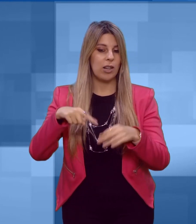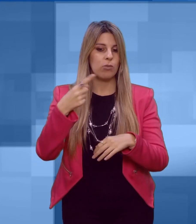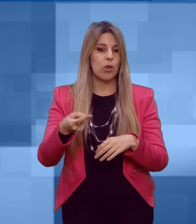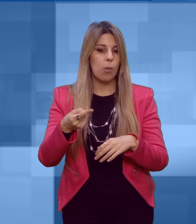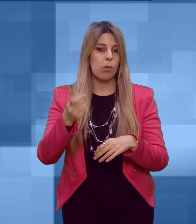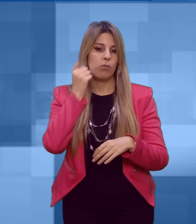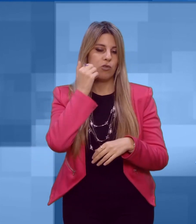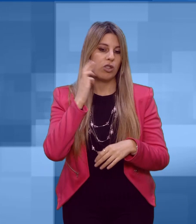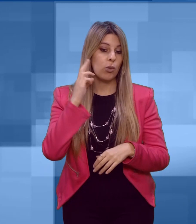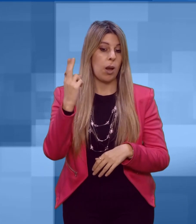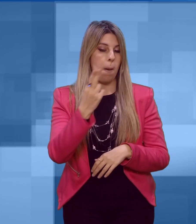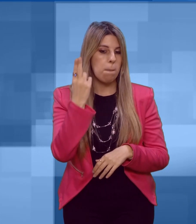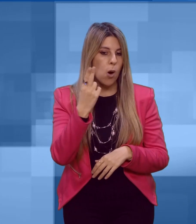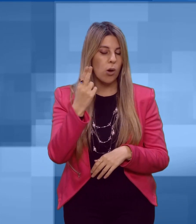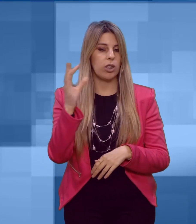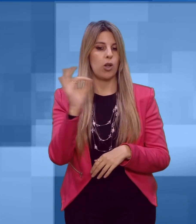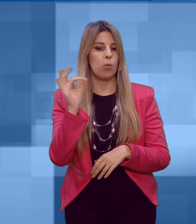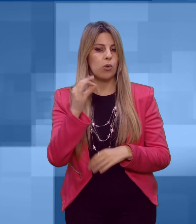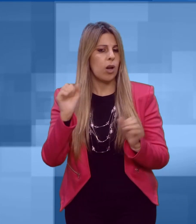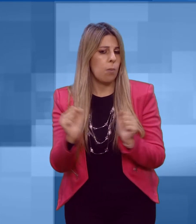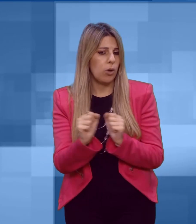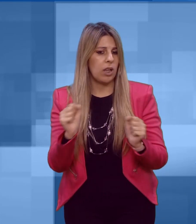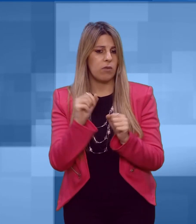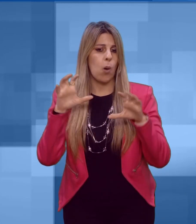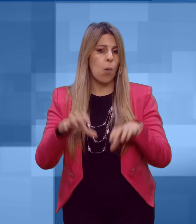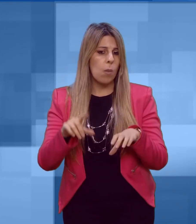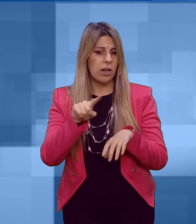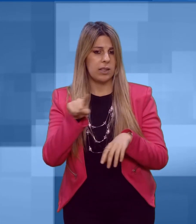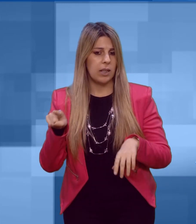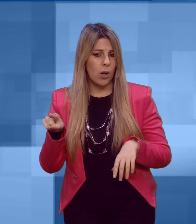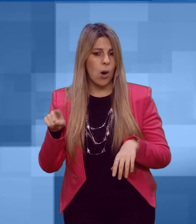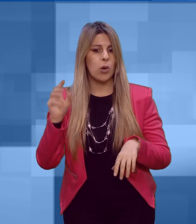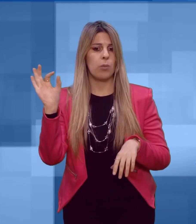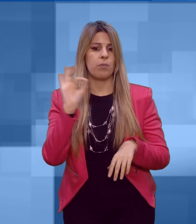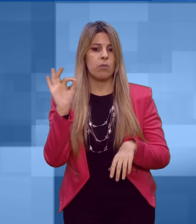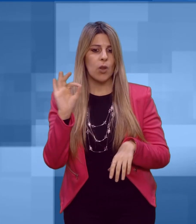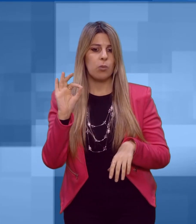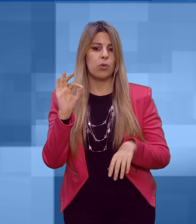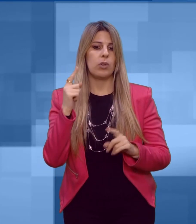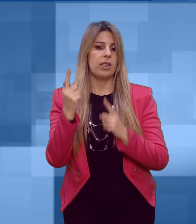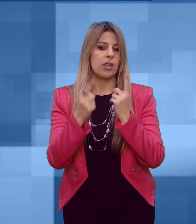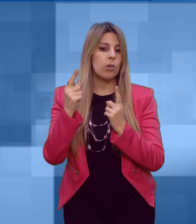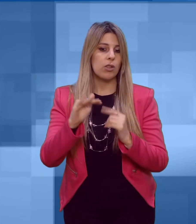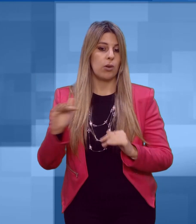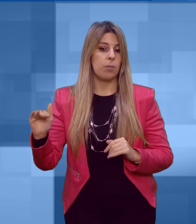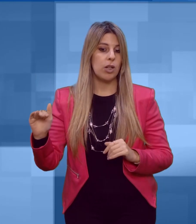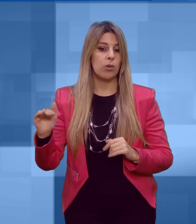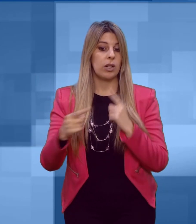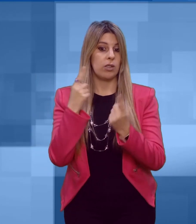seguito alla morte dei genitori o per l'impossibilità di questi ultimi di esercitare la potestà, oppure